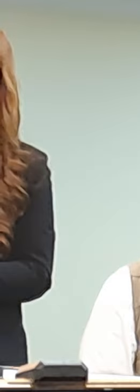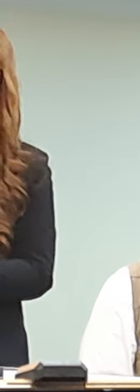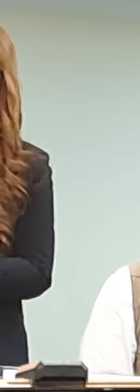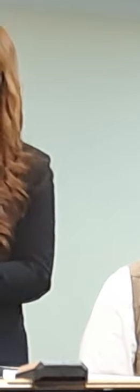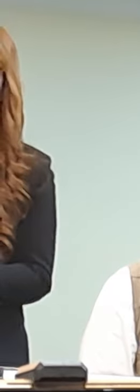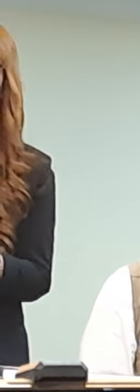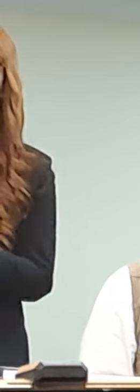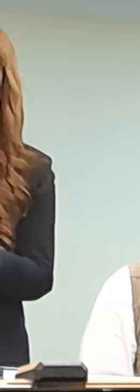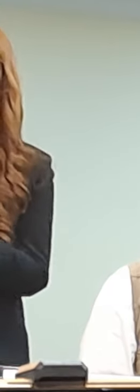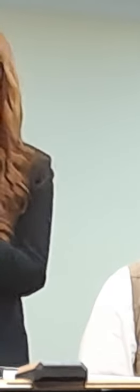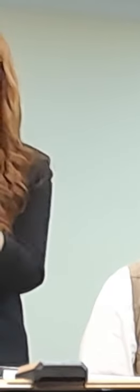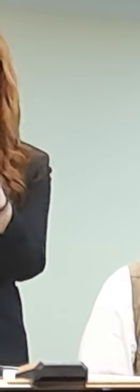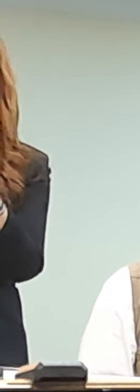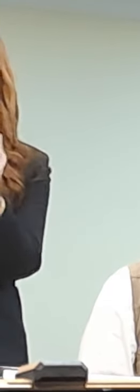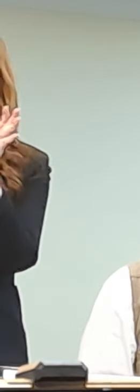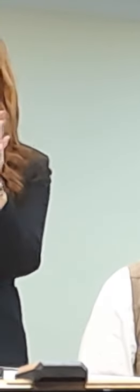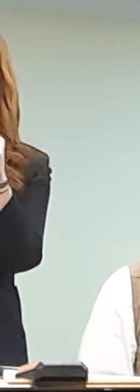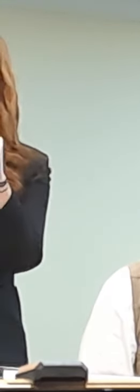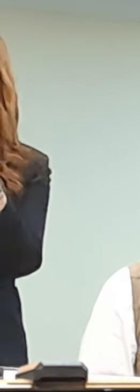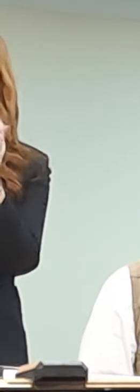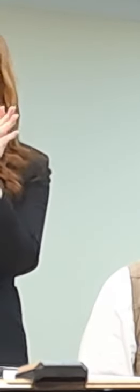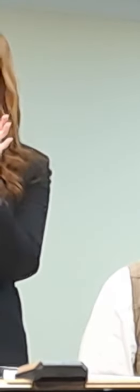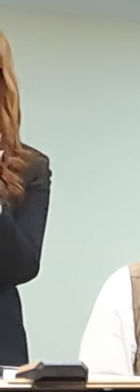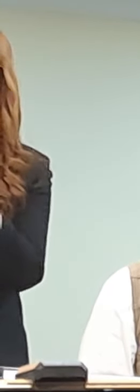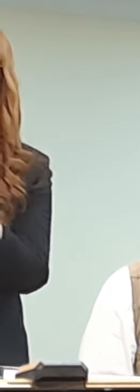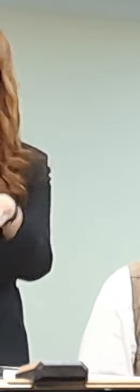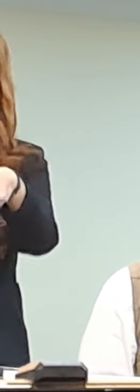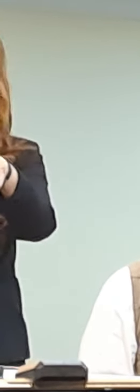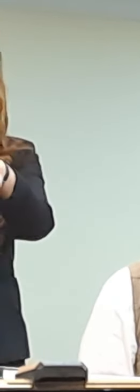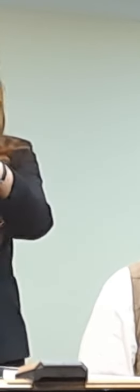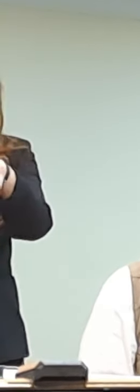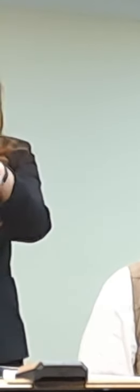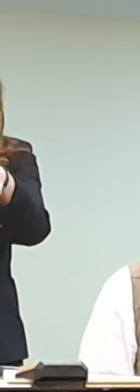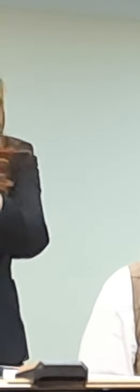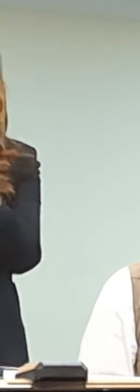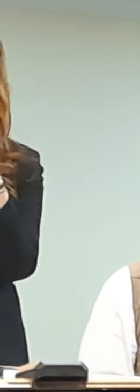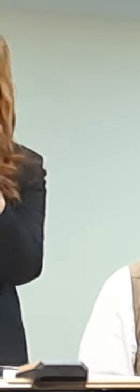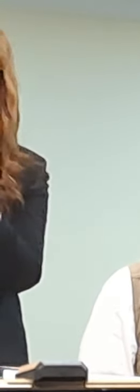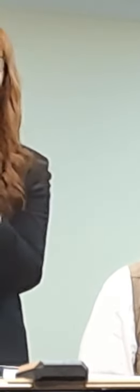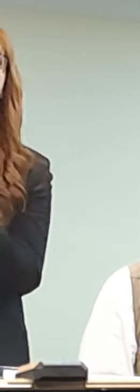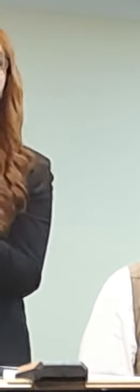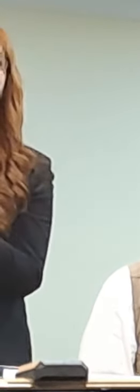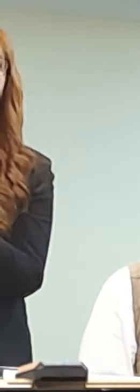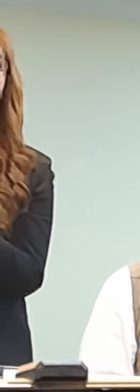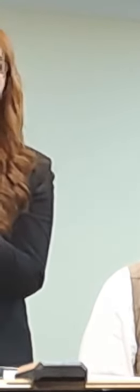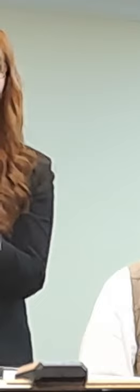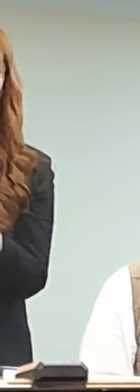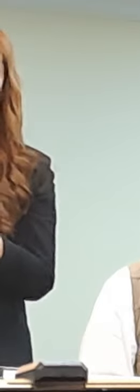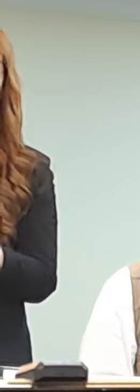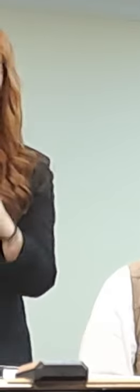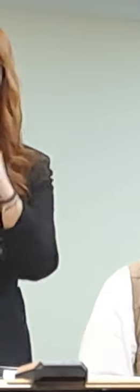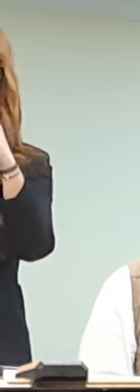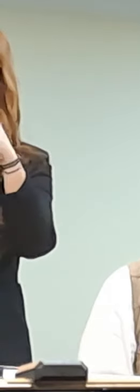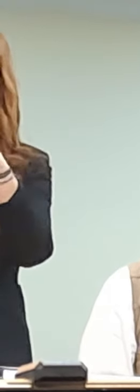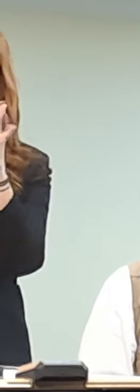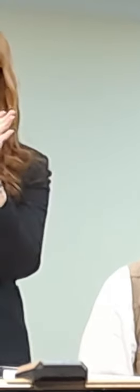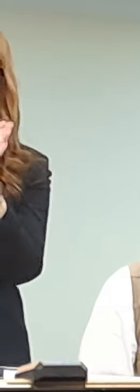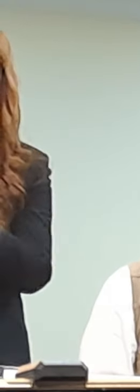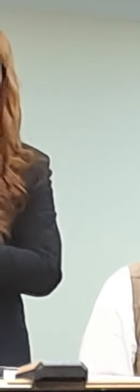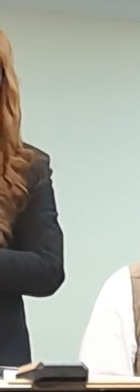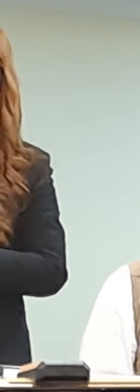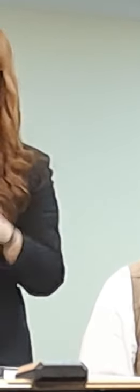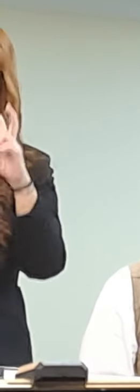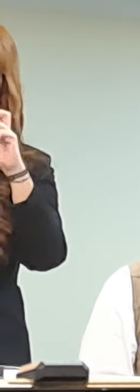dari sumsum tulang, yaitu jadi tulang pahanya kami ambil untuk dilakukan pemeriksaan destruksi asam atau nanti kita periksa